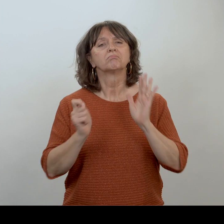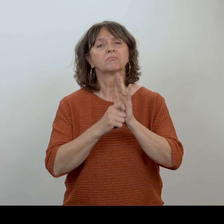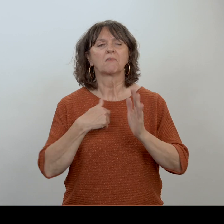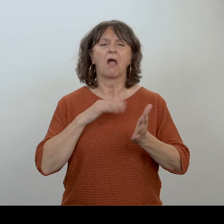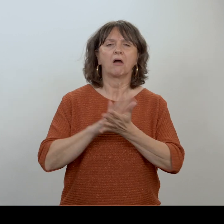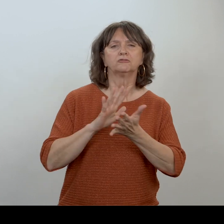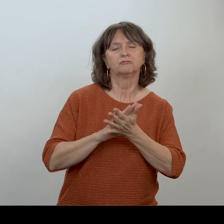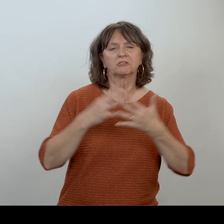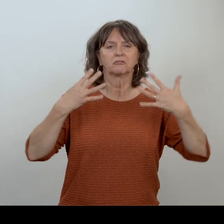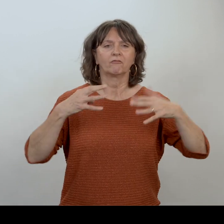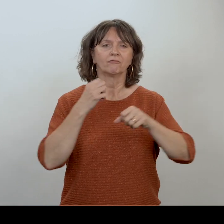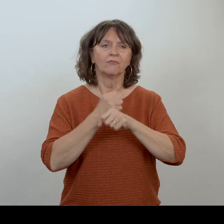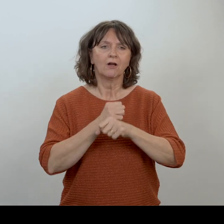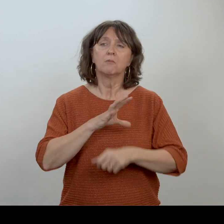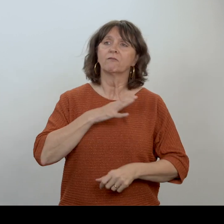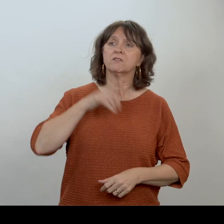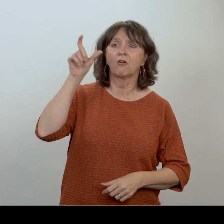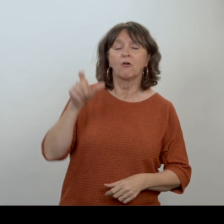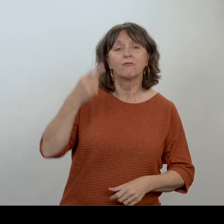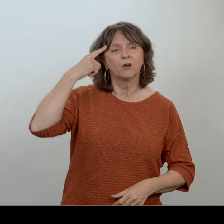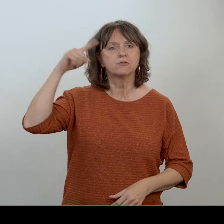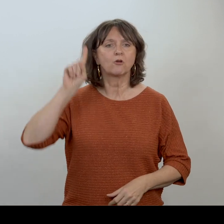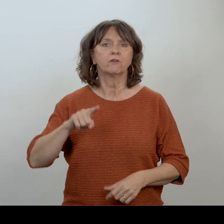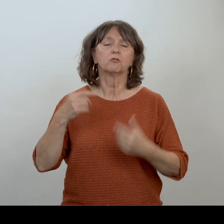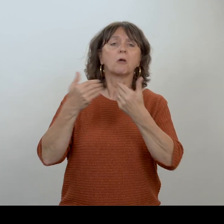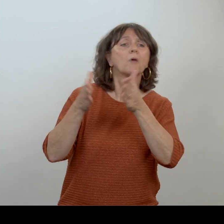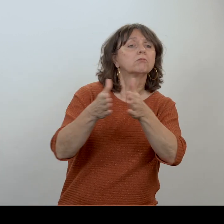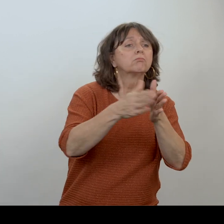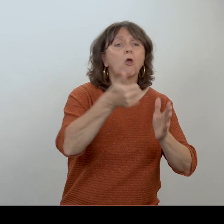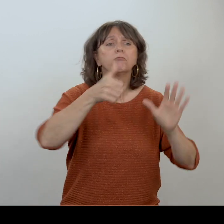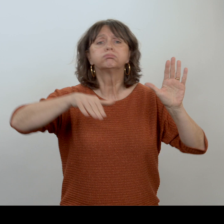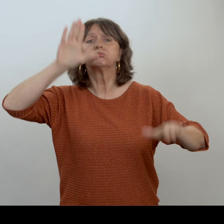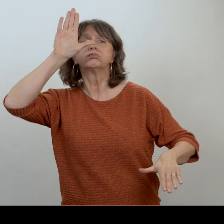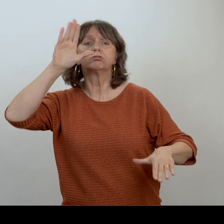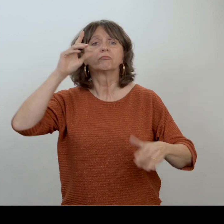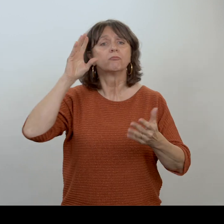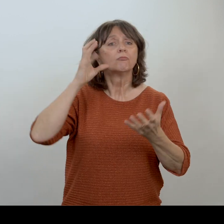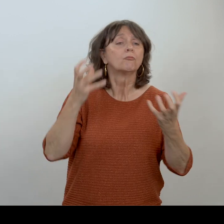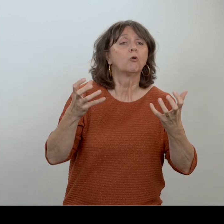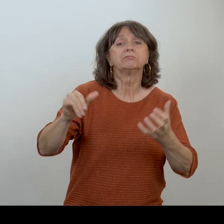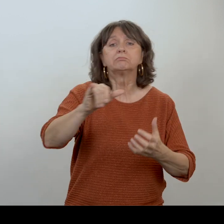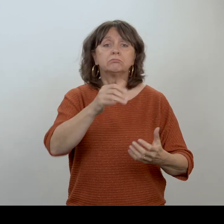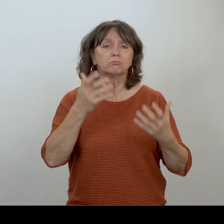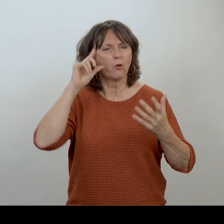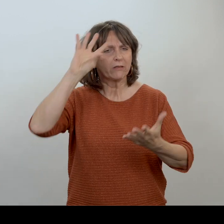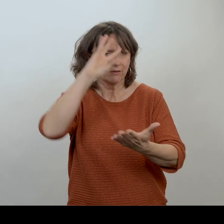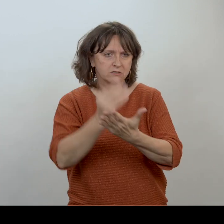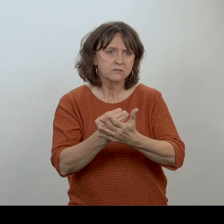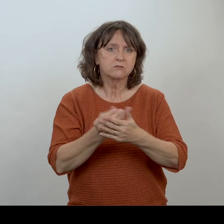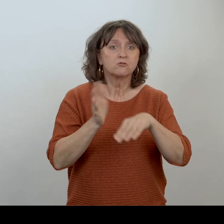Quand j'avais 19 ans, mon professeur de philosophie demanda un volontaire pour faire une thèse sur